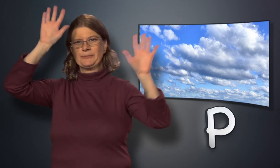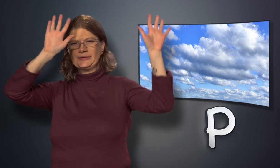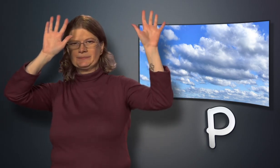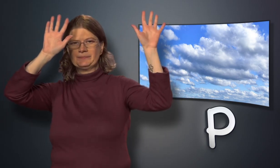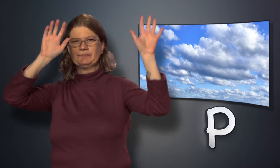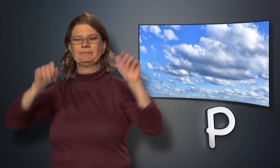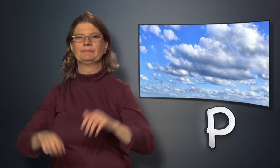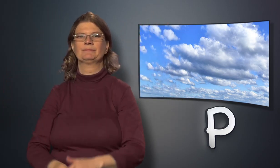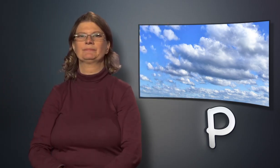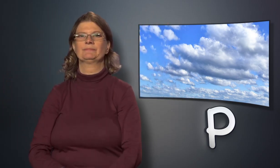Pilvi.